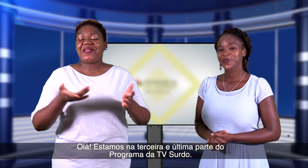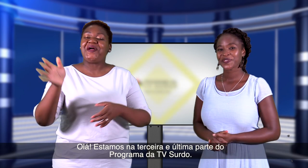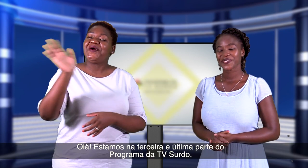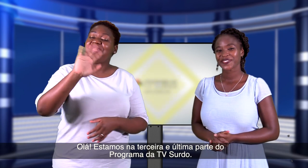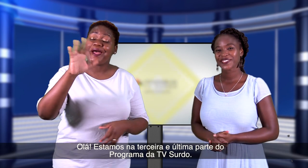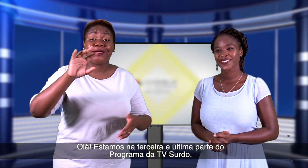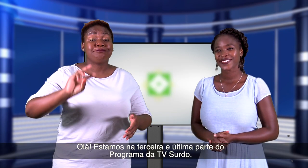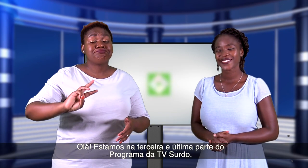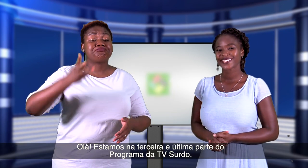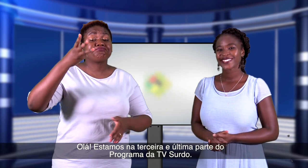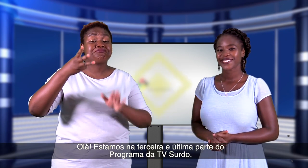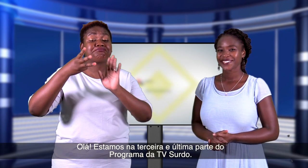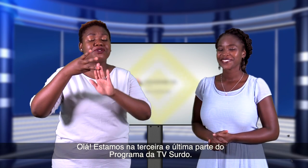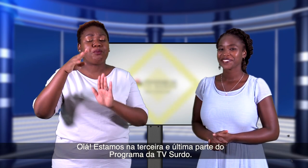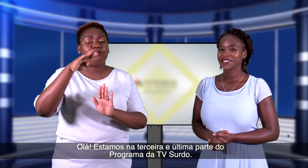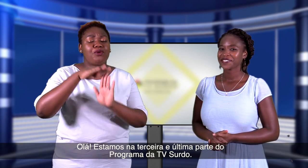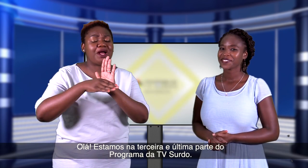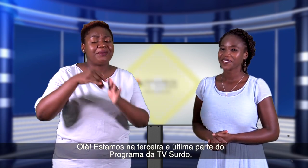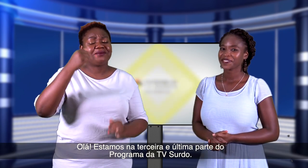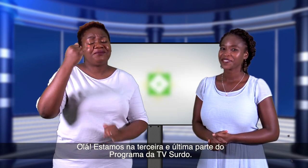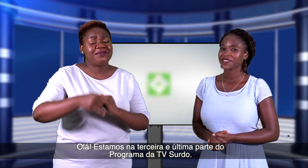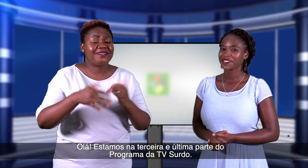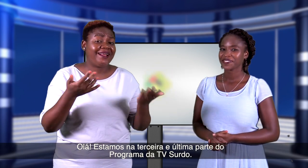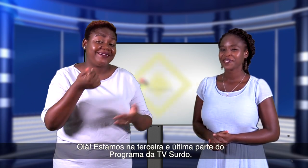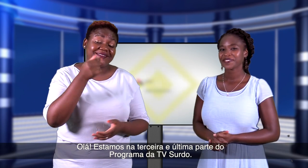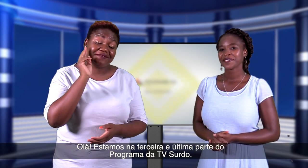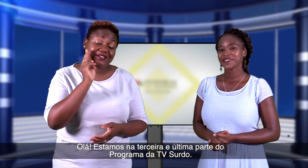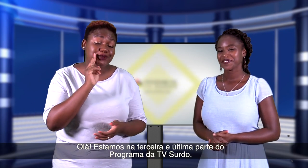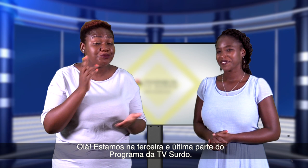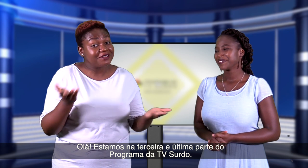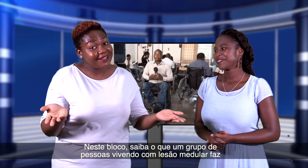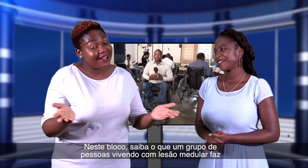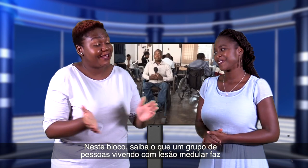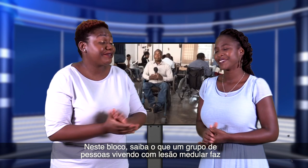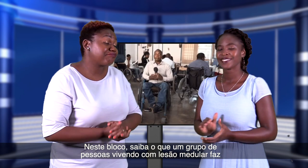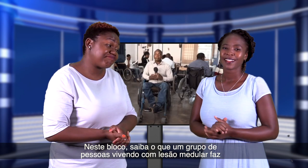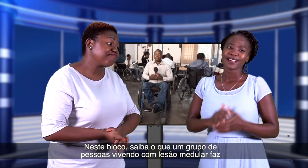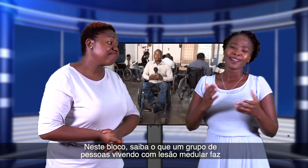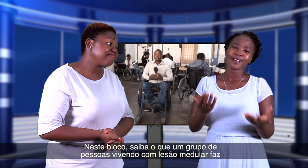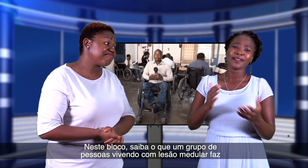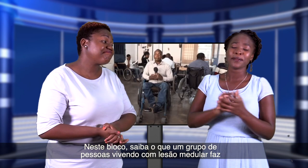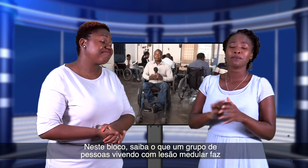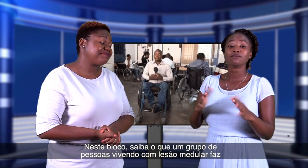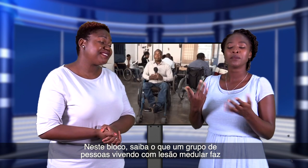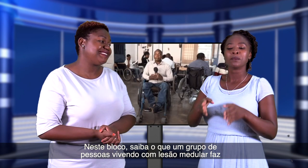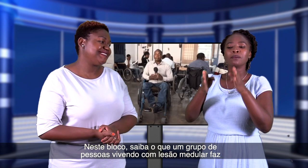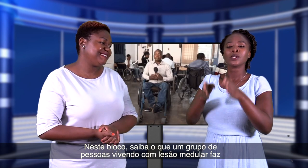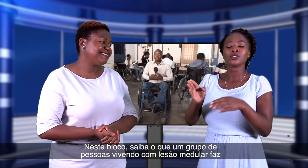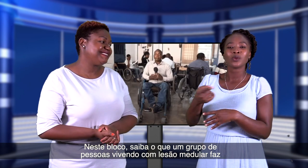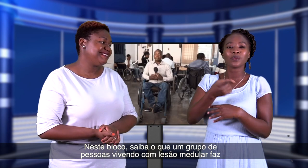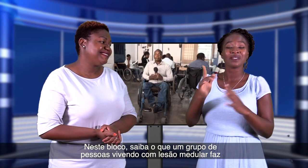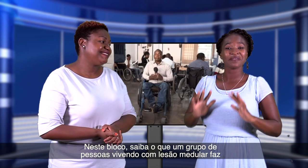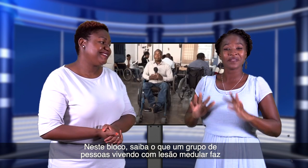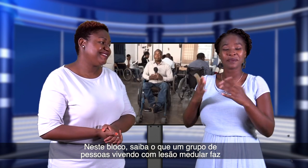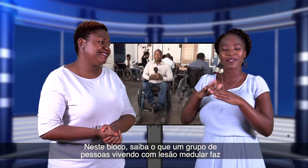Olá! Estamos na terceira e última parte do programa da TV Surdo. Neste bloco, saiba o que um